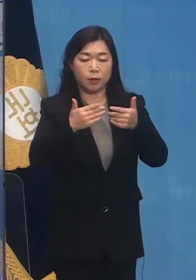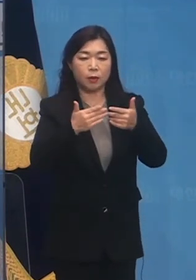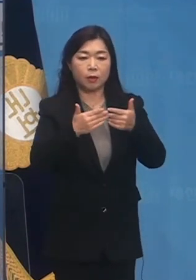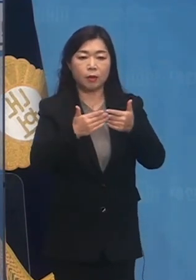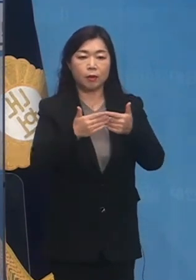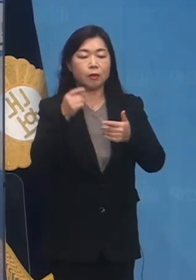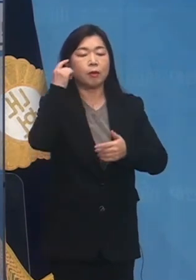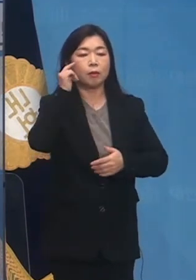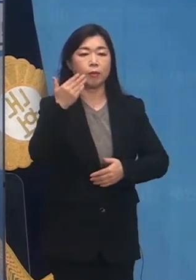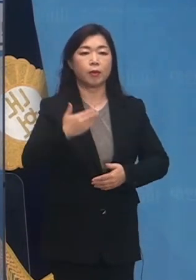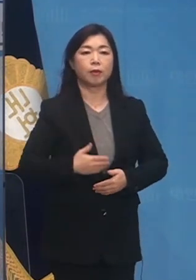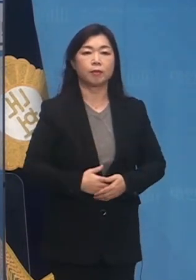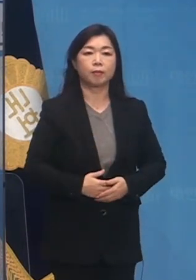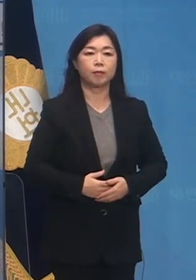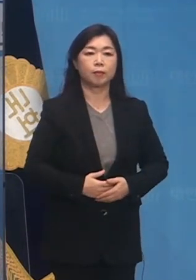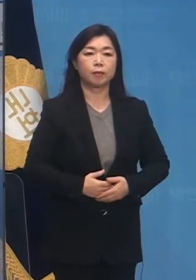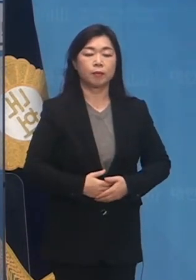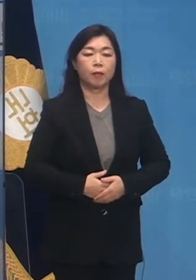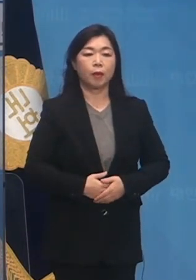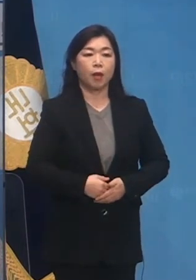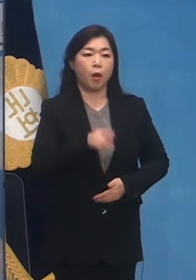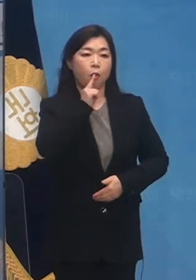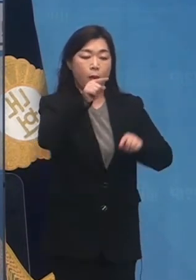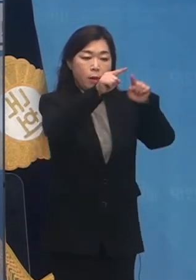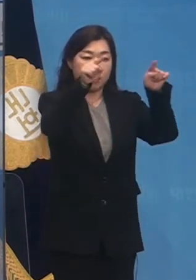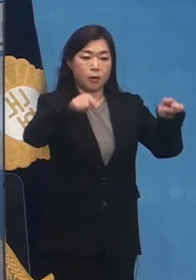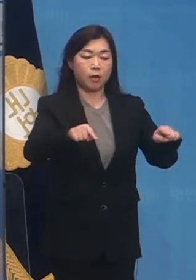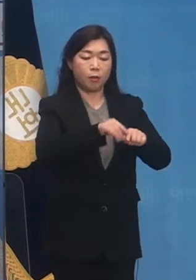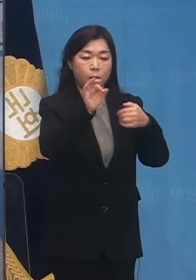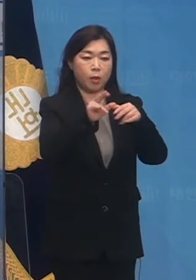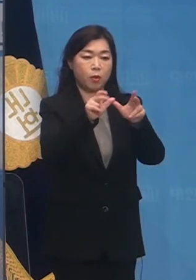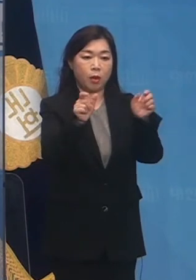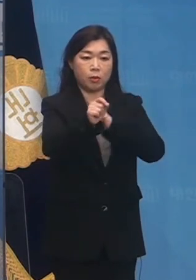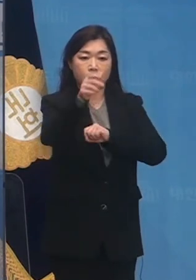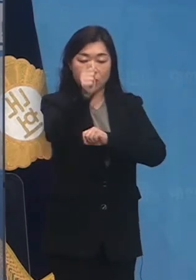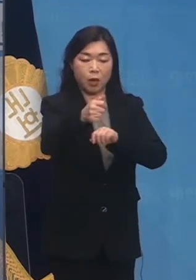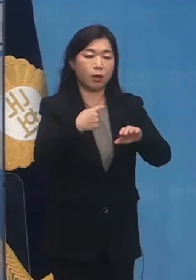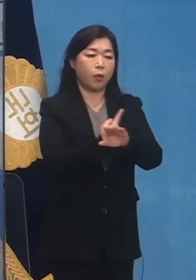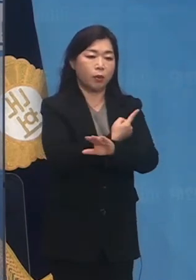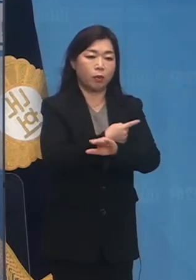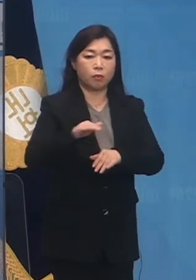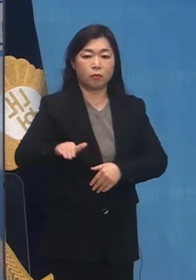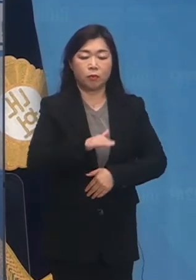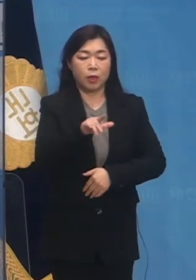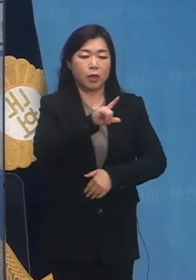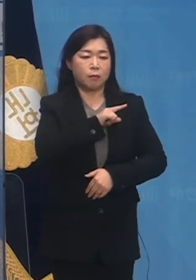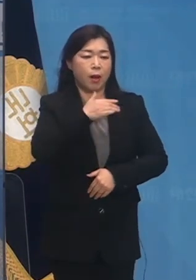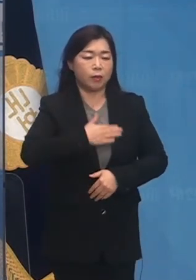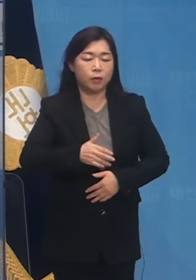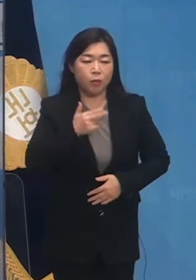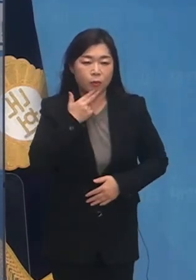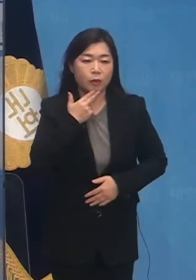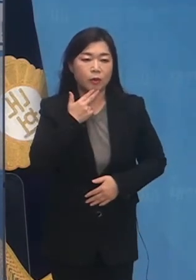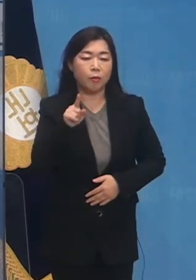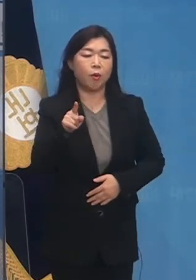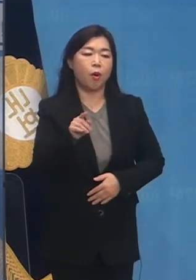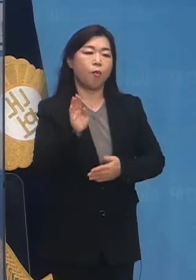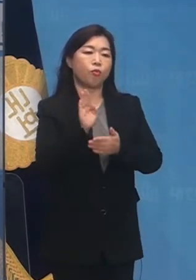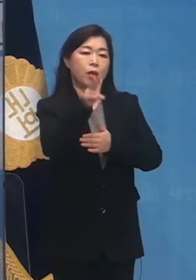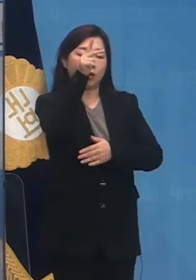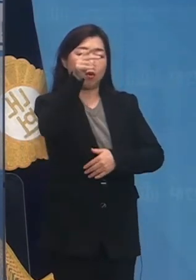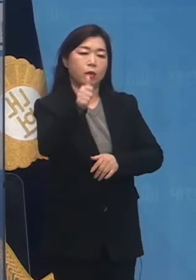측면도 있다고 생각됩니다. 고발장에는 성남지청장 외에 저희가 이름을 알 수 없는